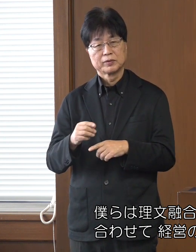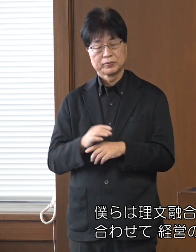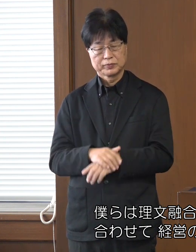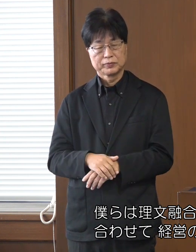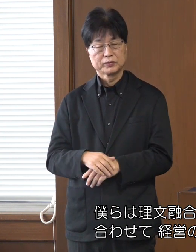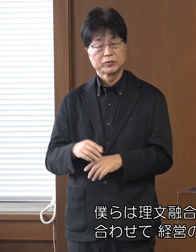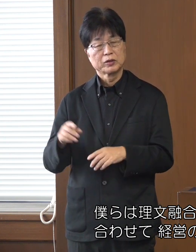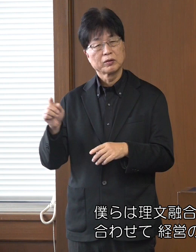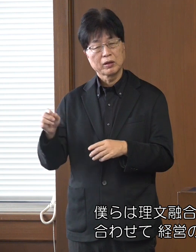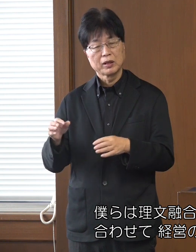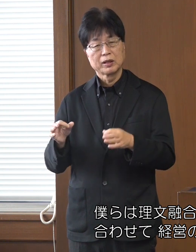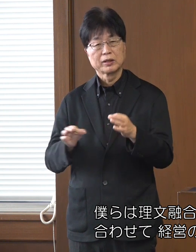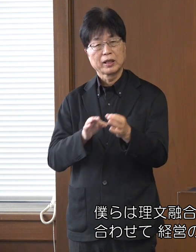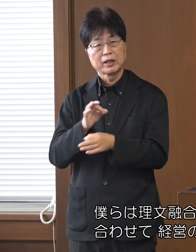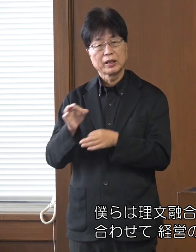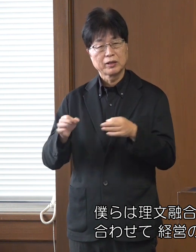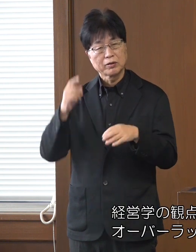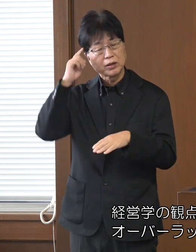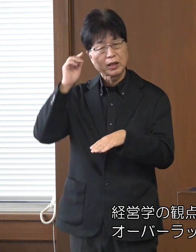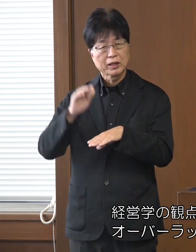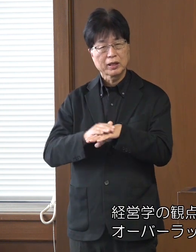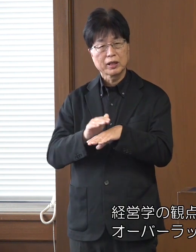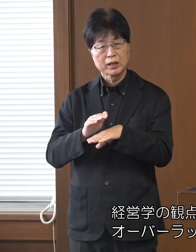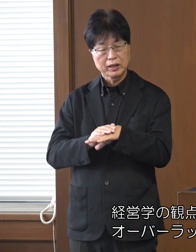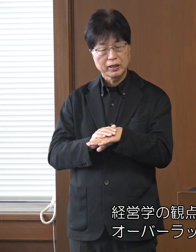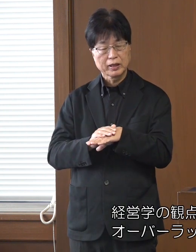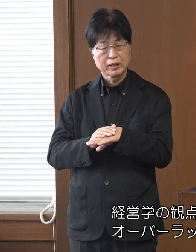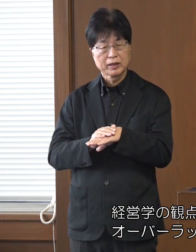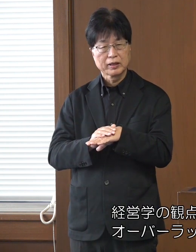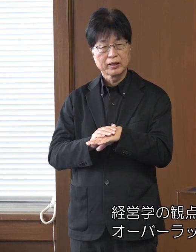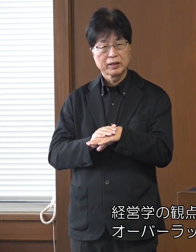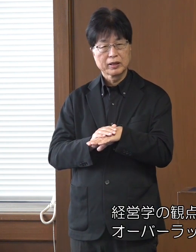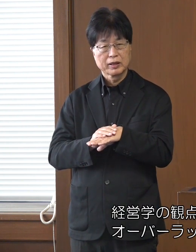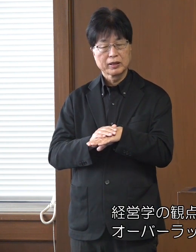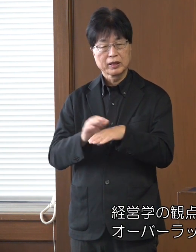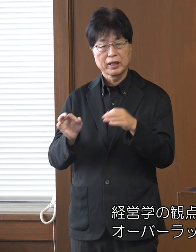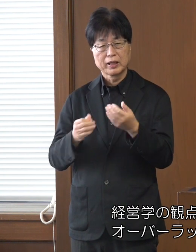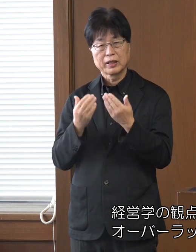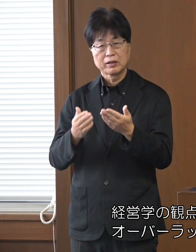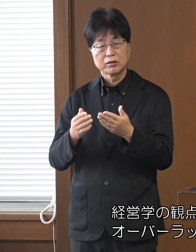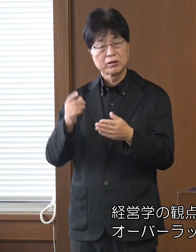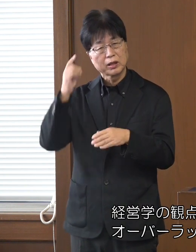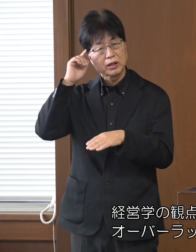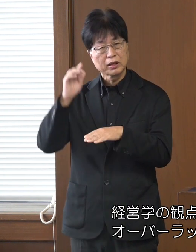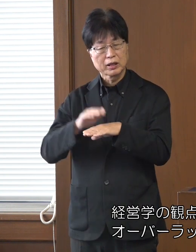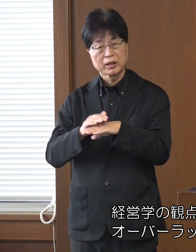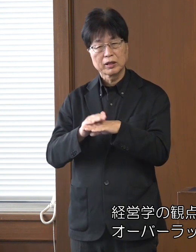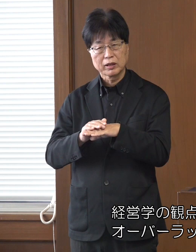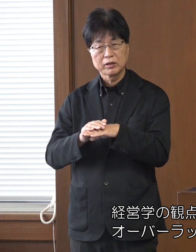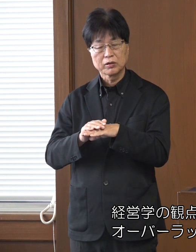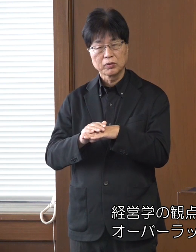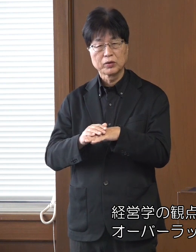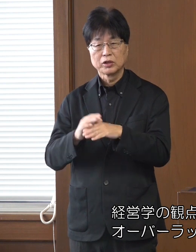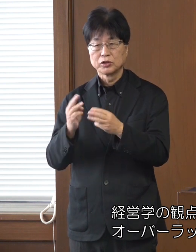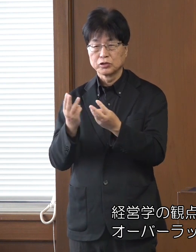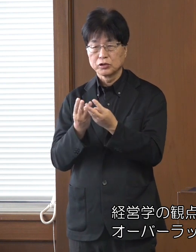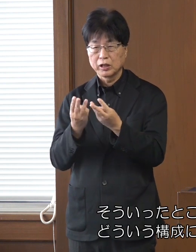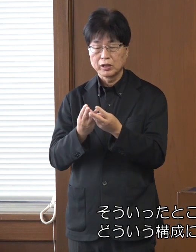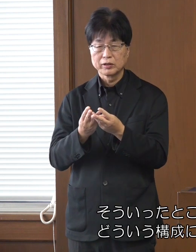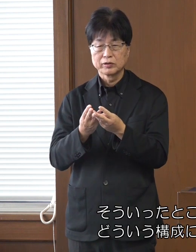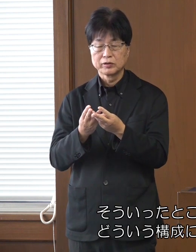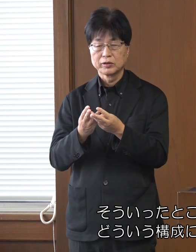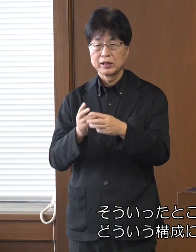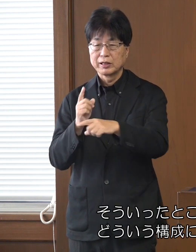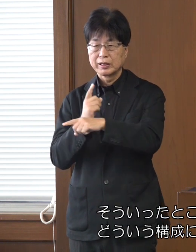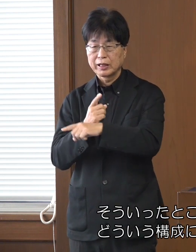経営の観点というか経営学の観点というところがオーバーラップしてくることになるので、ま